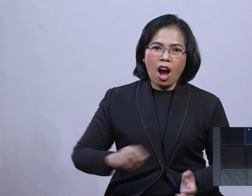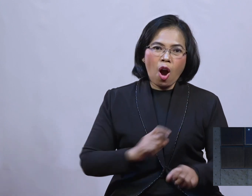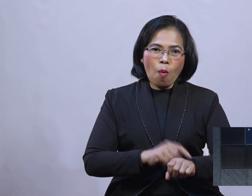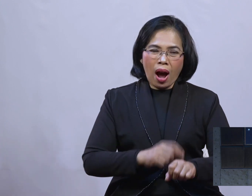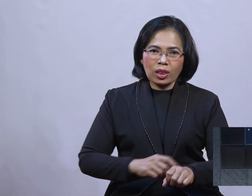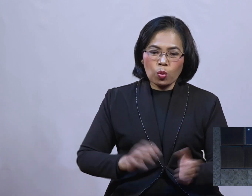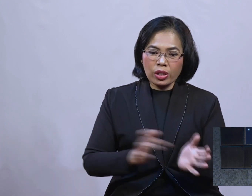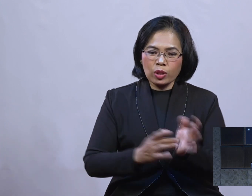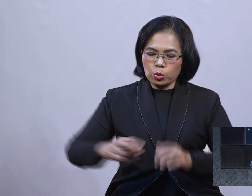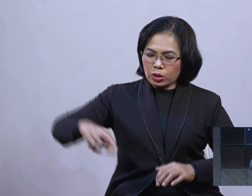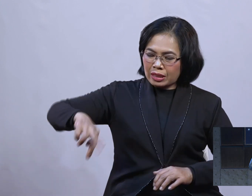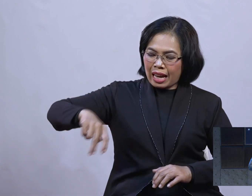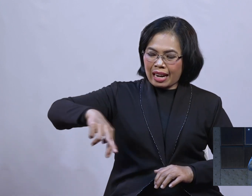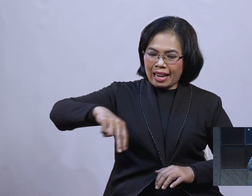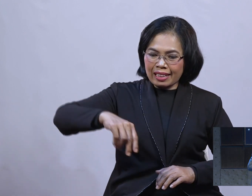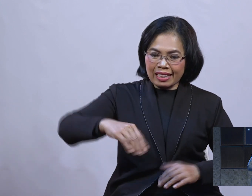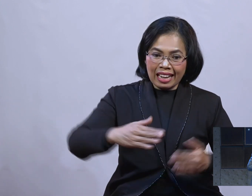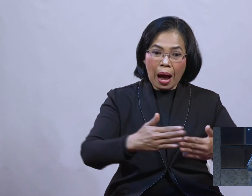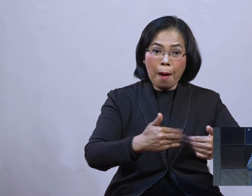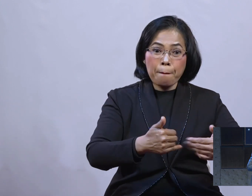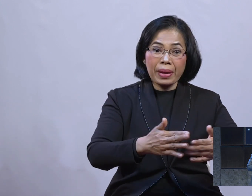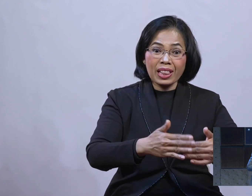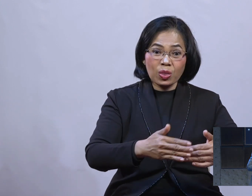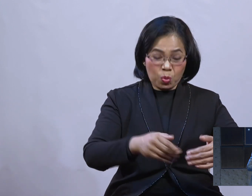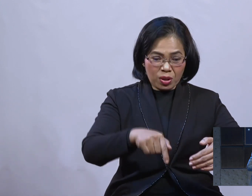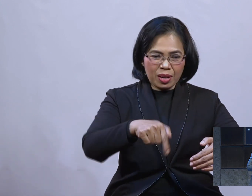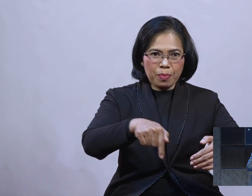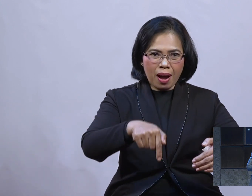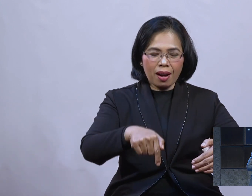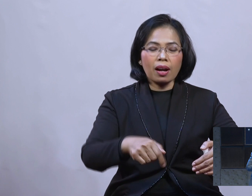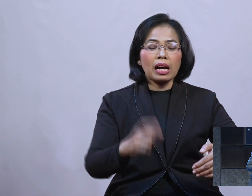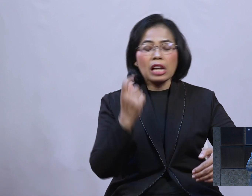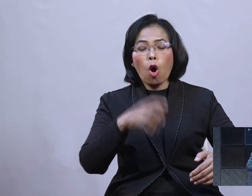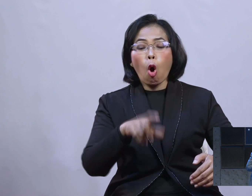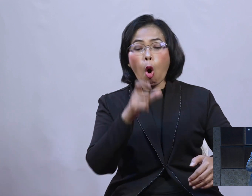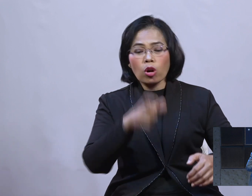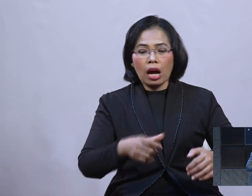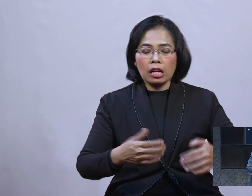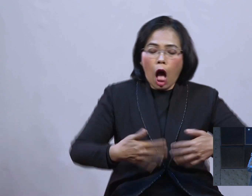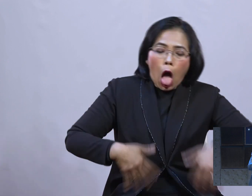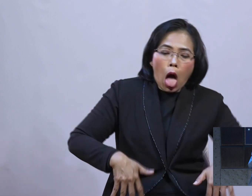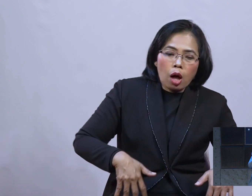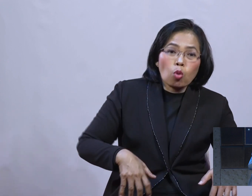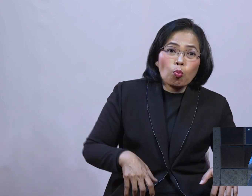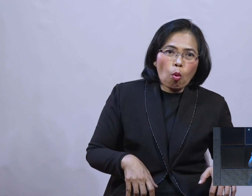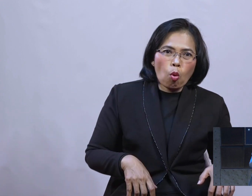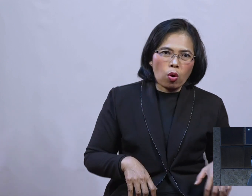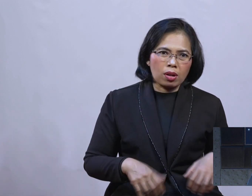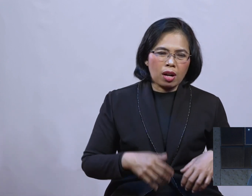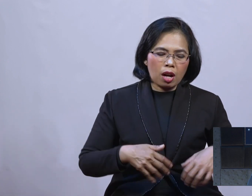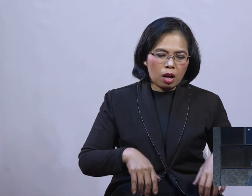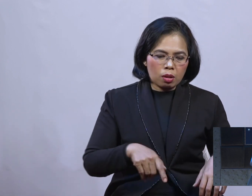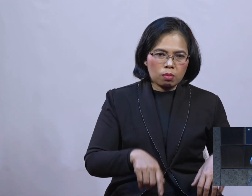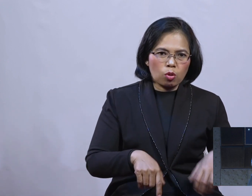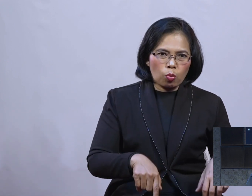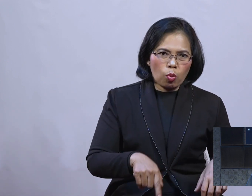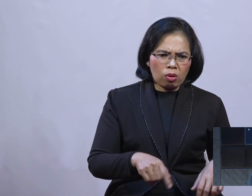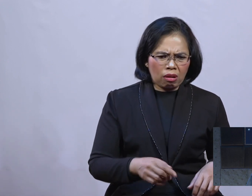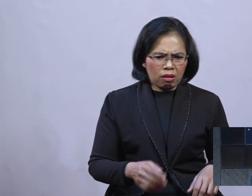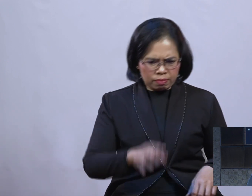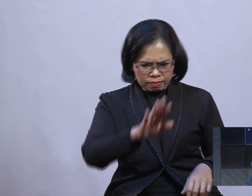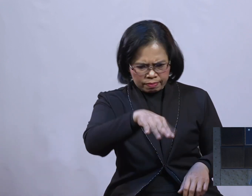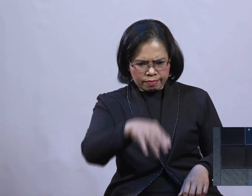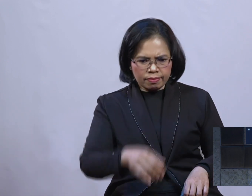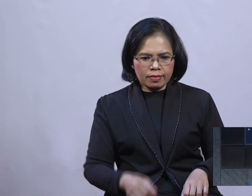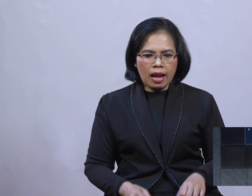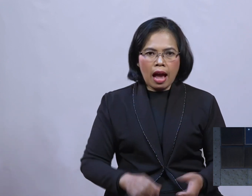ini dia bilang emas dan perak tidak dapat aku Silver and Gold non tapi aku punya kuberikan kepadamu demi